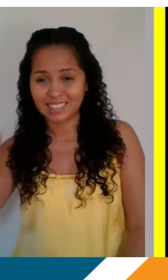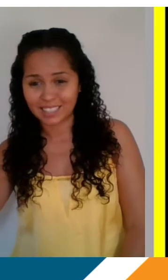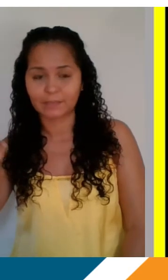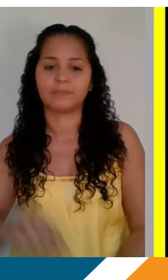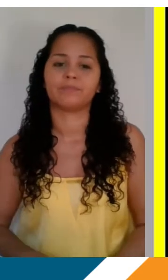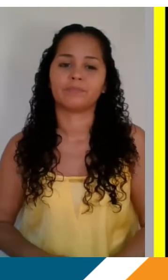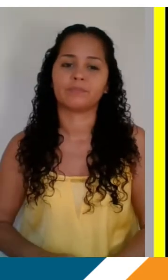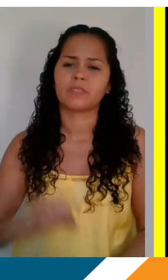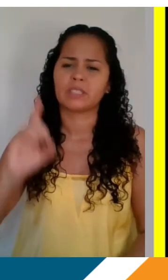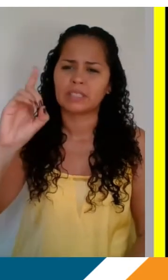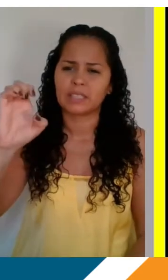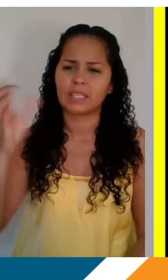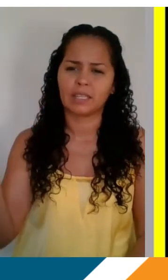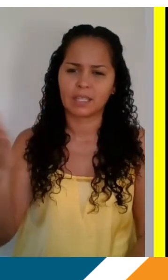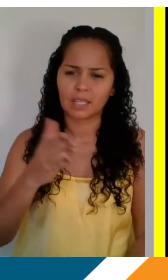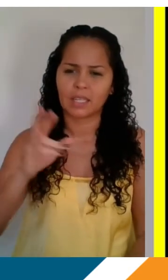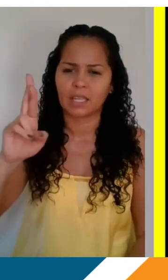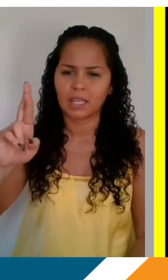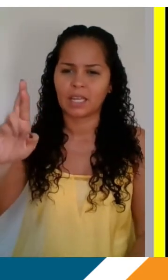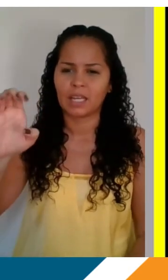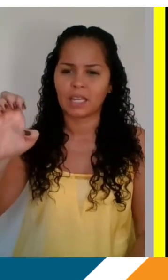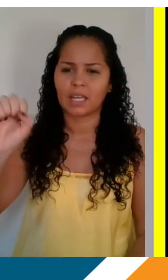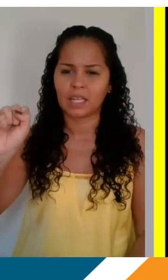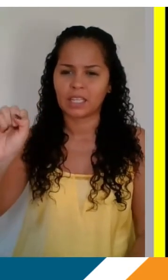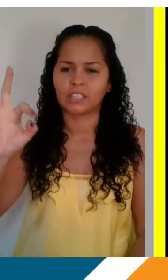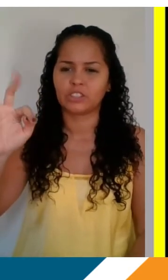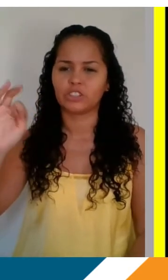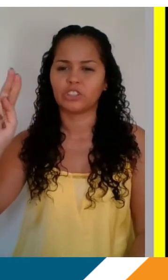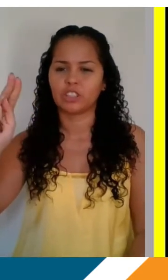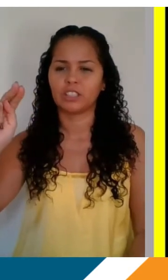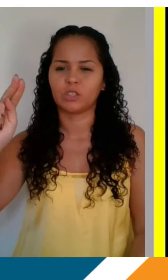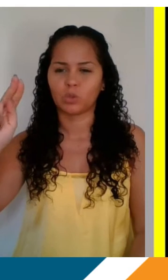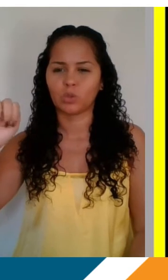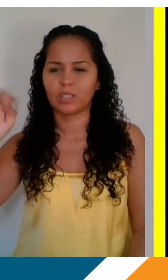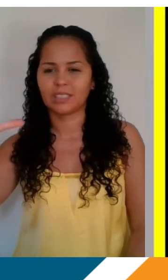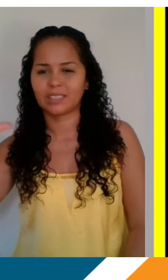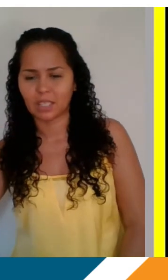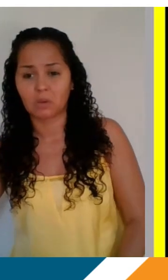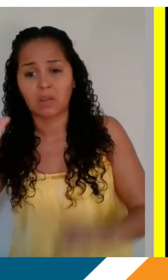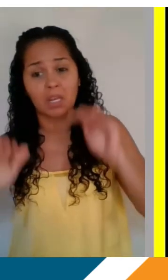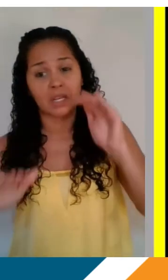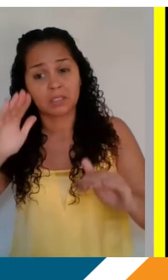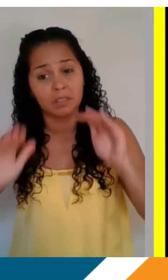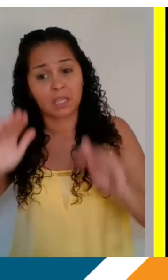de restituição. Esse coeficiente aqui vai depender da velocidade